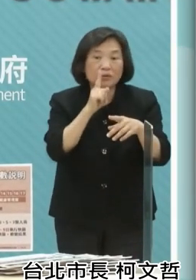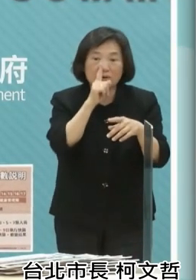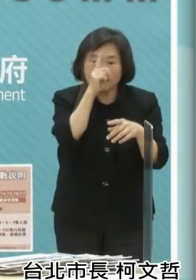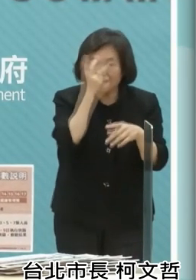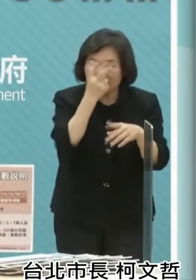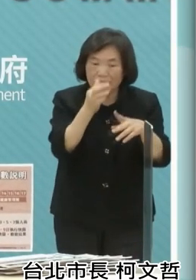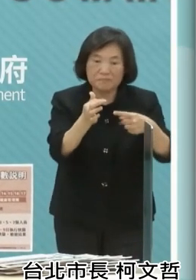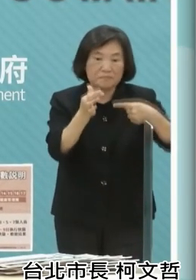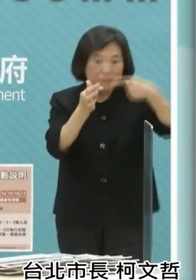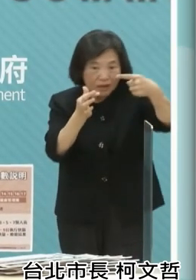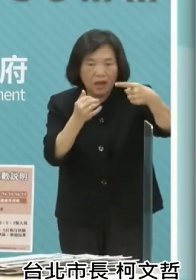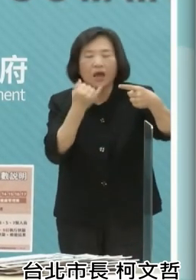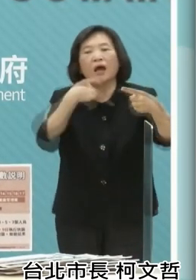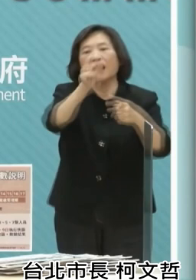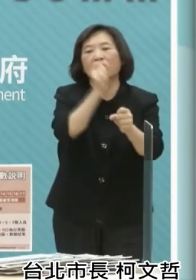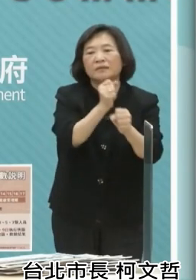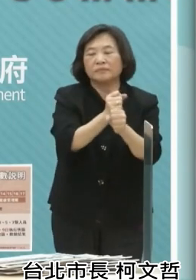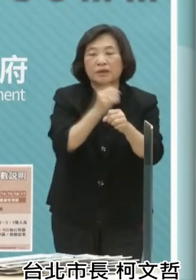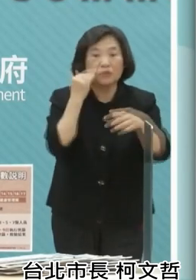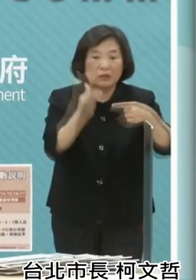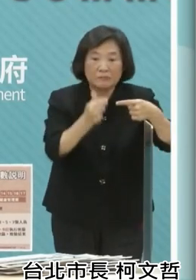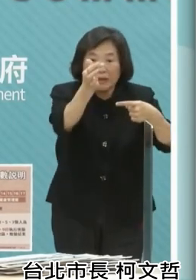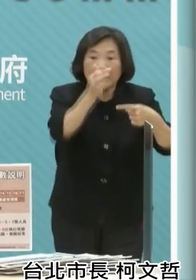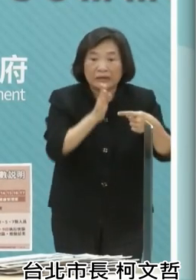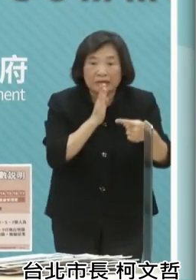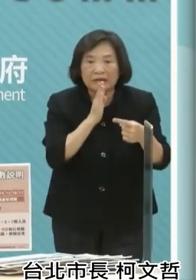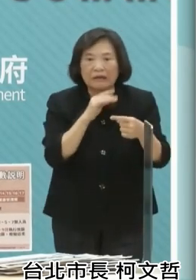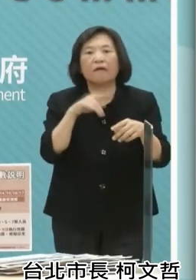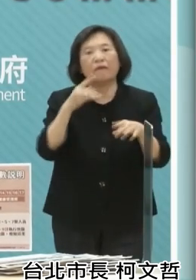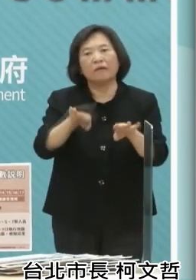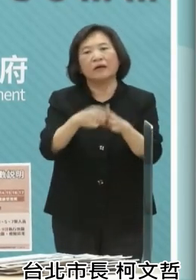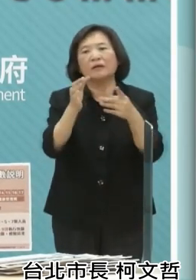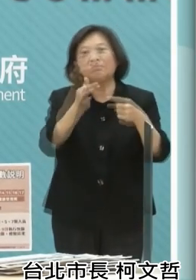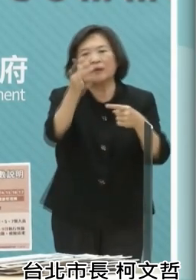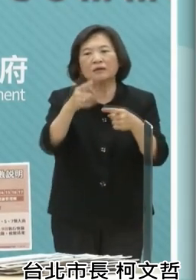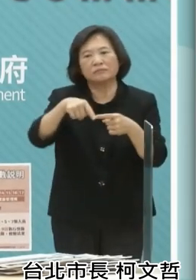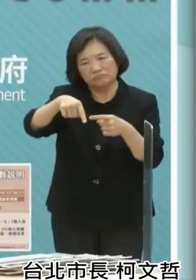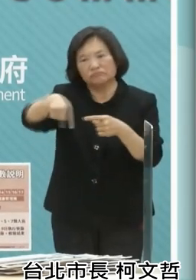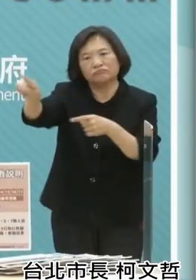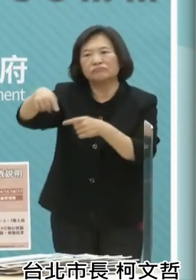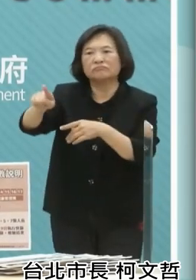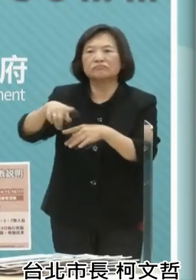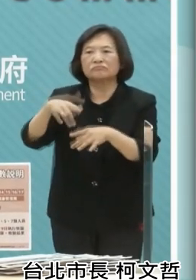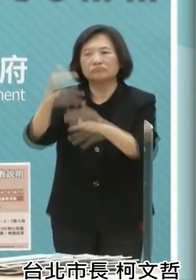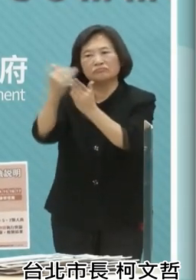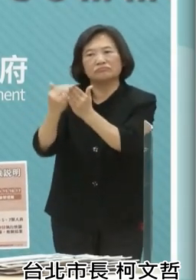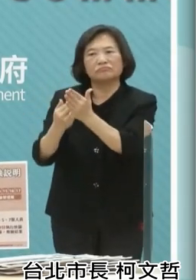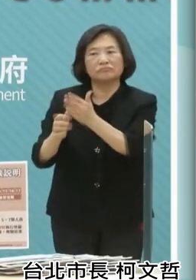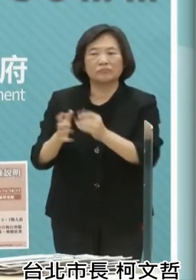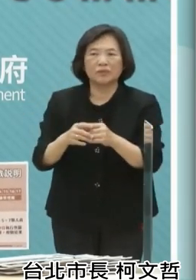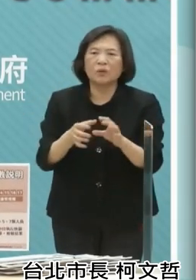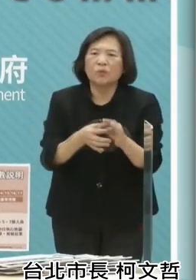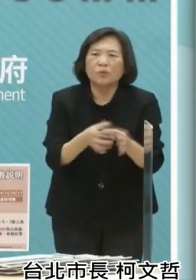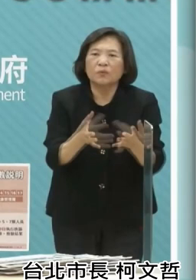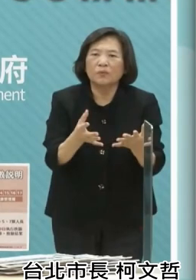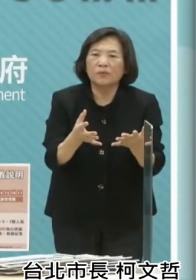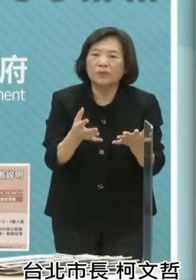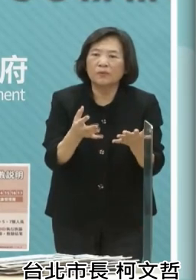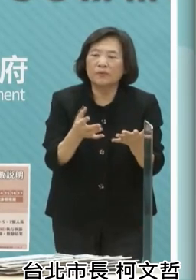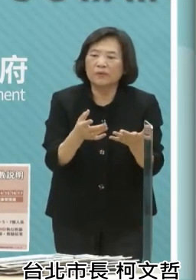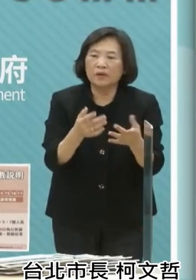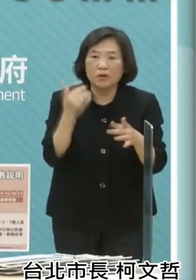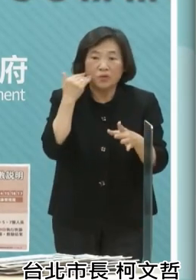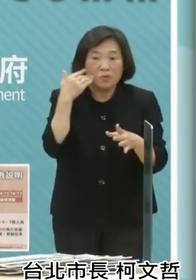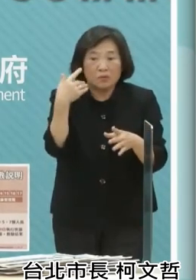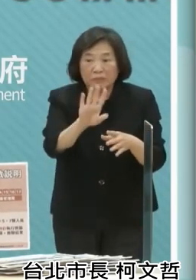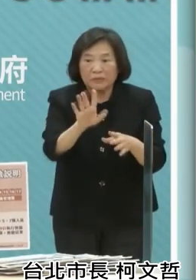的，才来上班。啊，但如果确诊就当作确诊者去处理。为什么要这样做？你知道哦？因为如果不